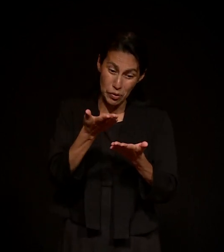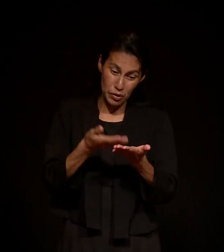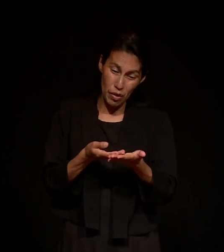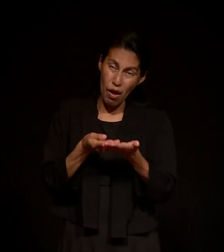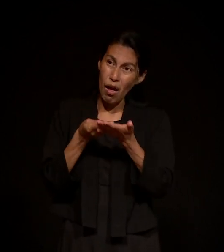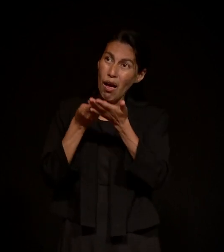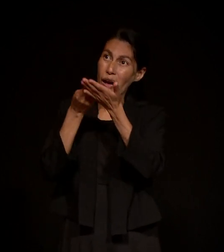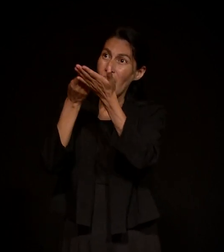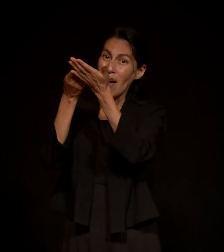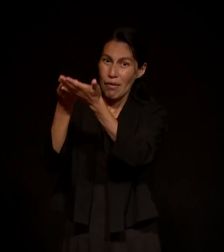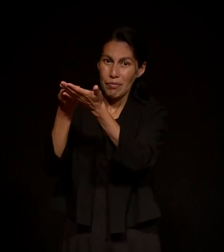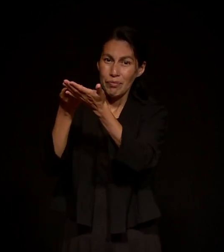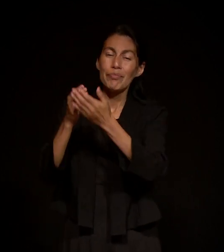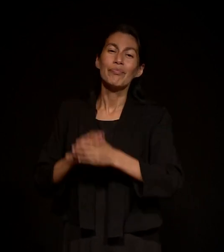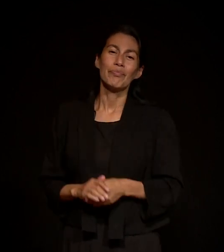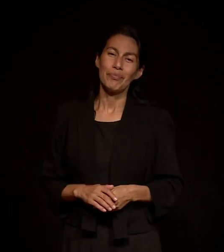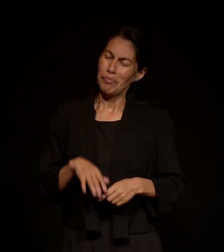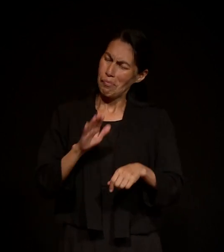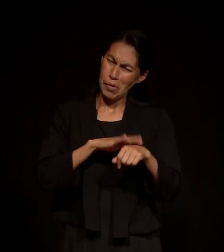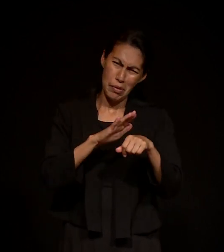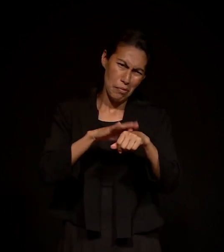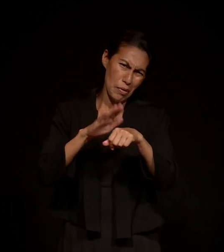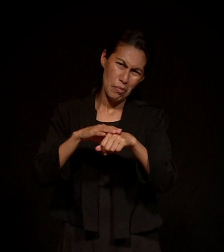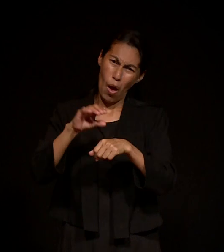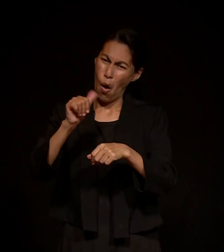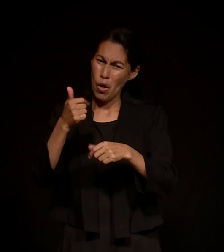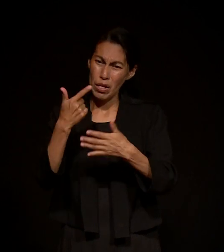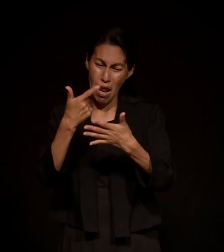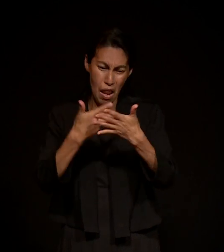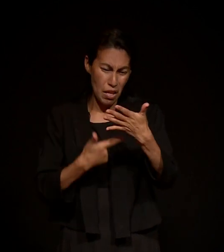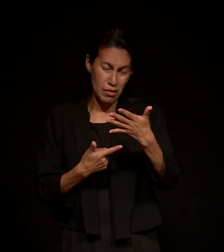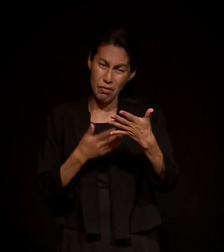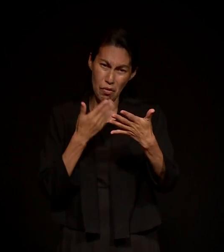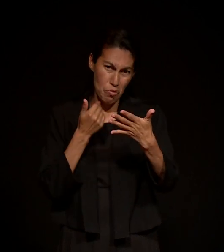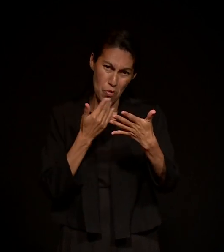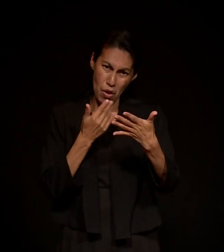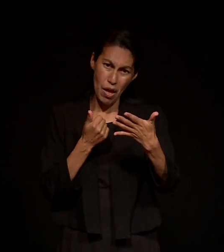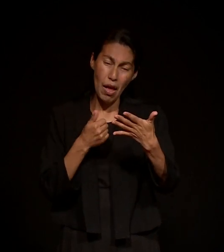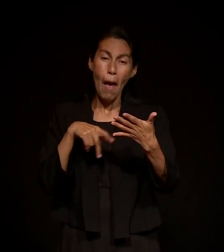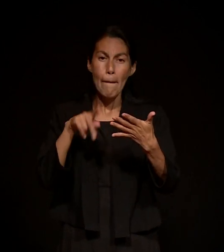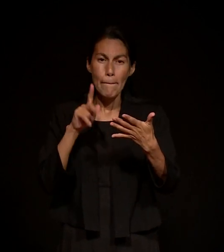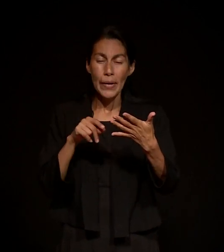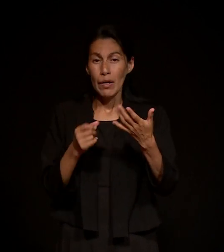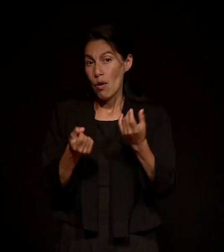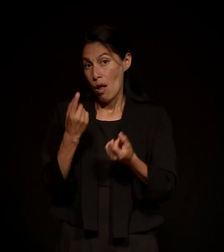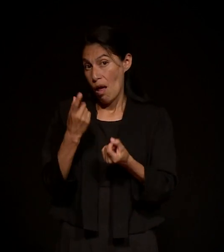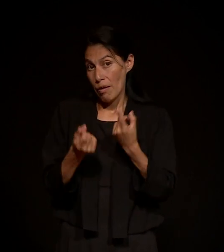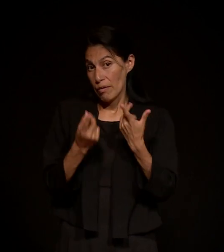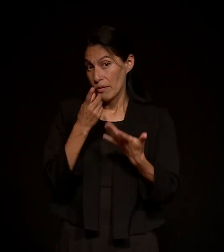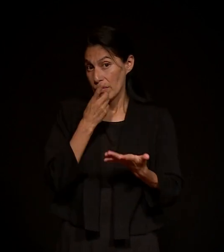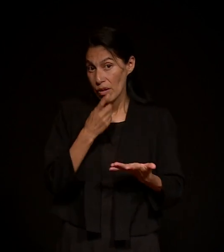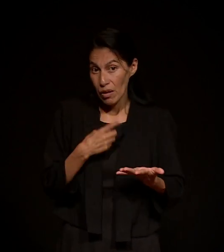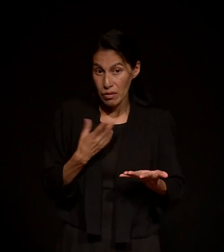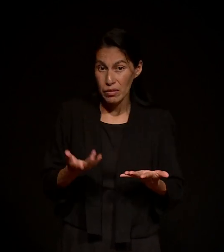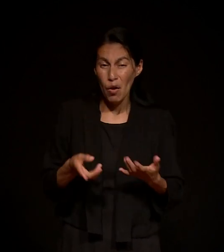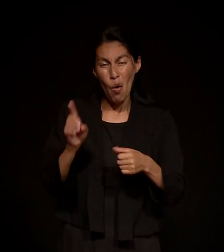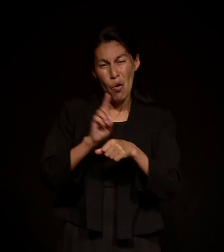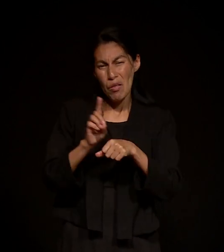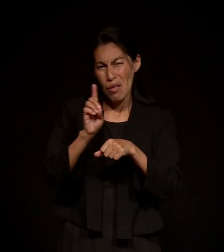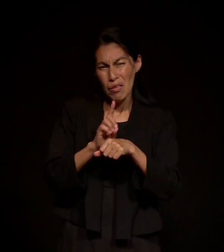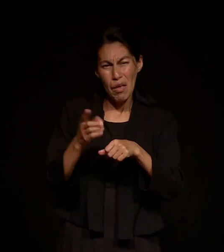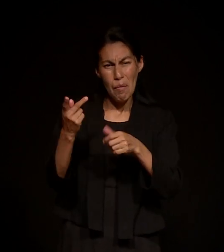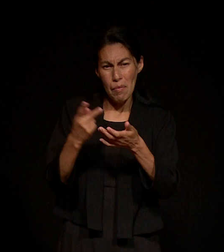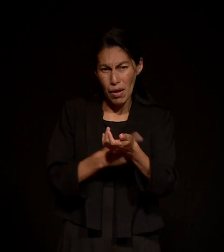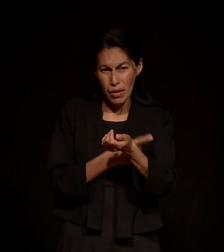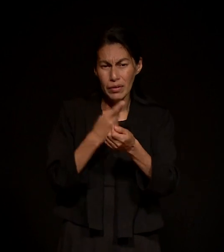esas peticiones y muchas otras más que no están en la lista pero que van sufriendo con el